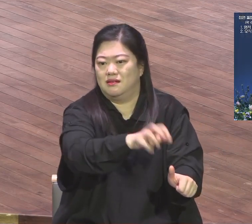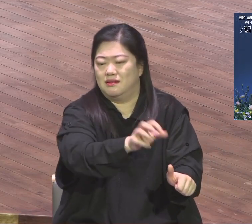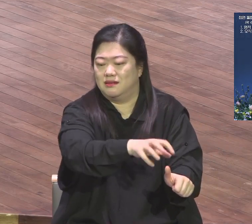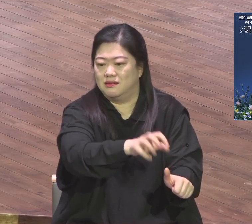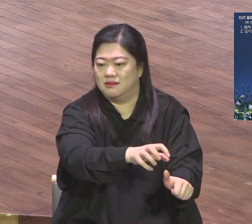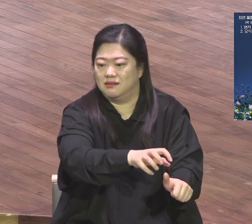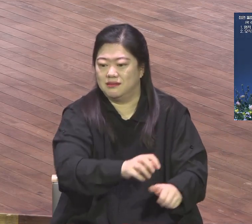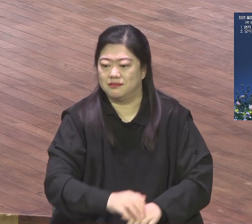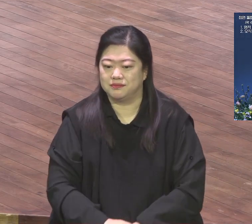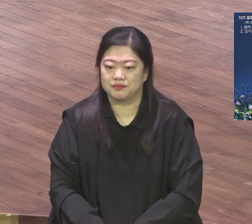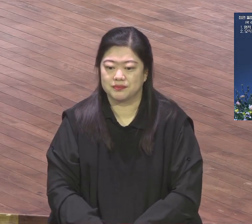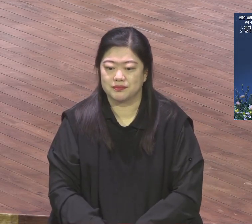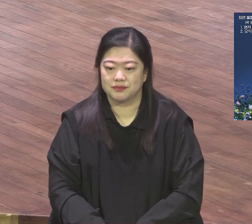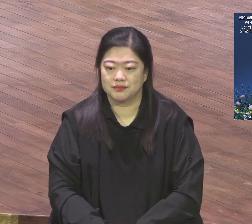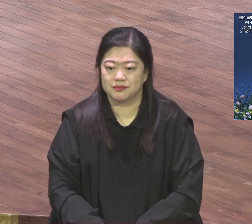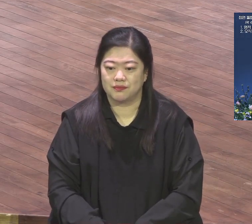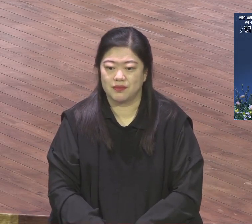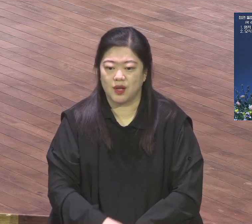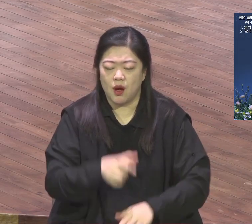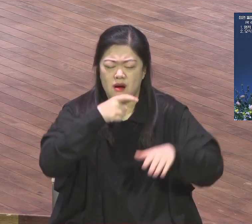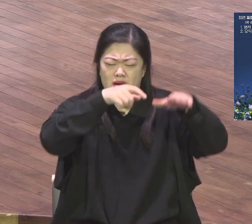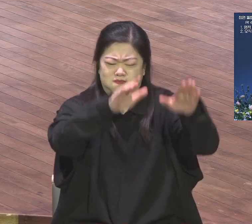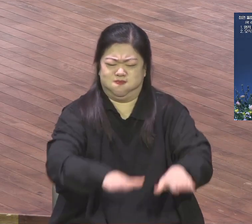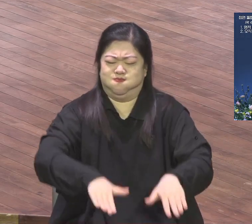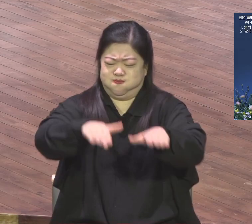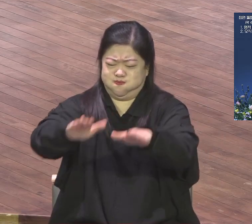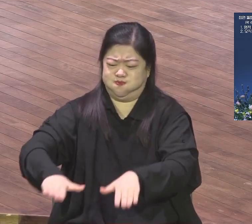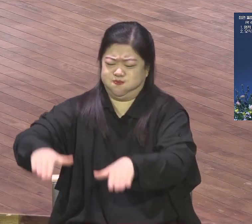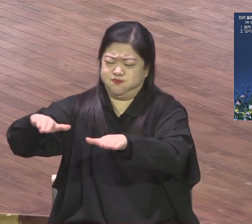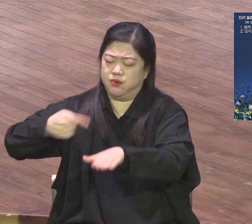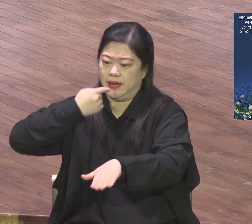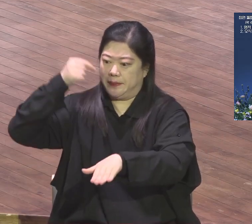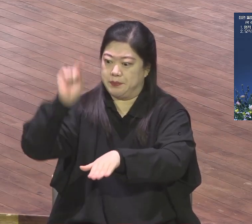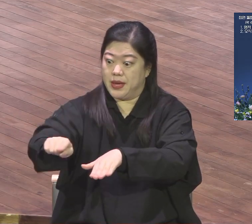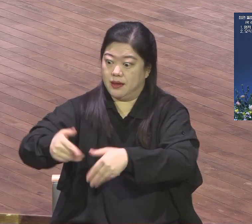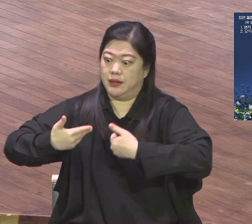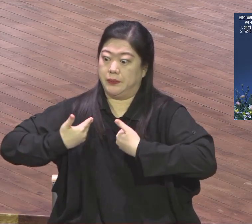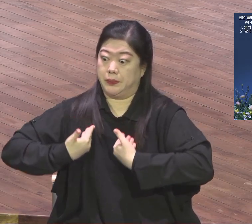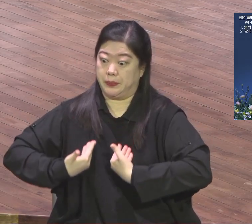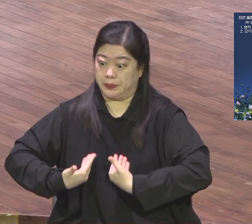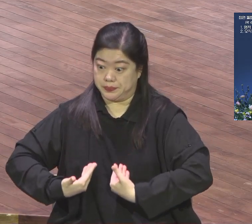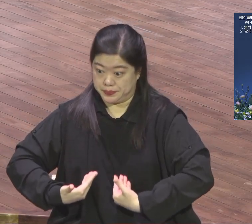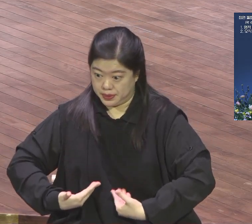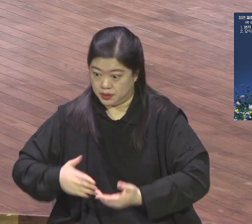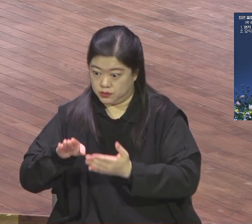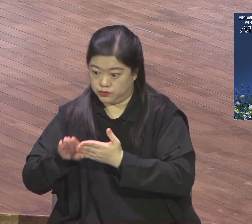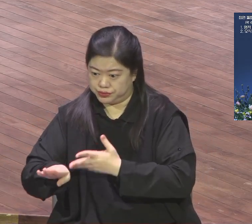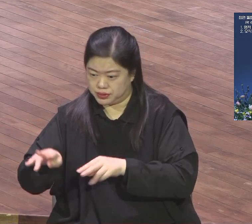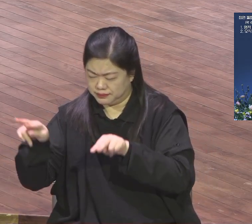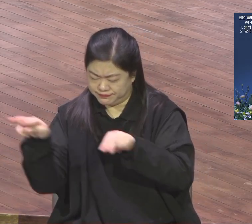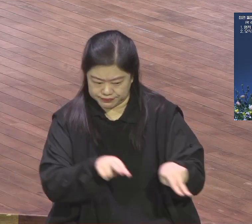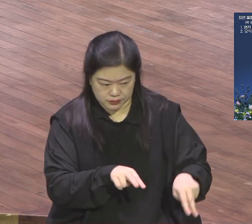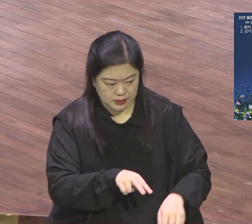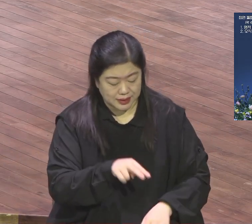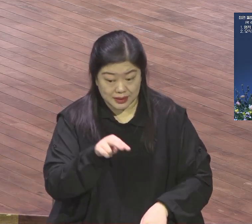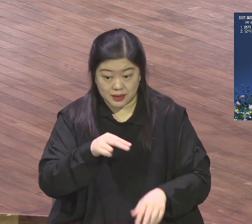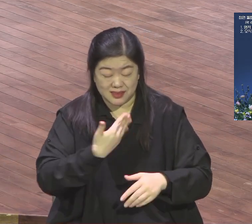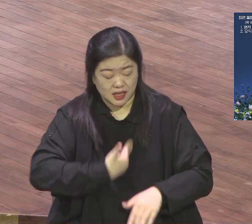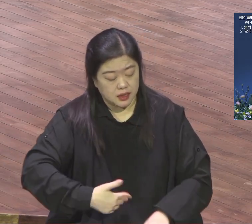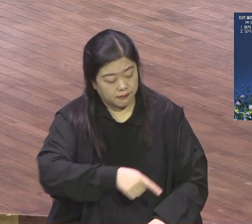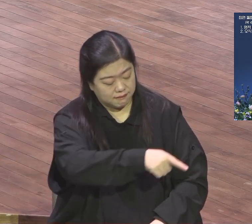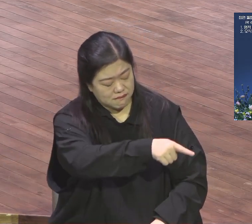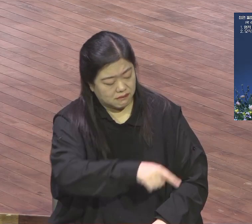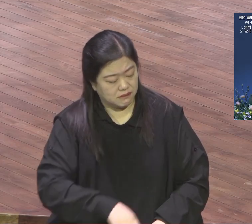예수님께서 광풍이 일던 바다를 잔잔히 하신 후에 제자들을 향해서 이렇게 말씀하십니다. 어찌하여